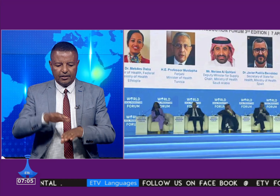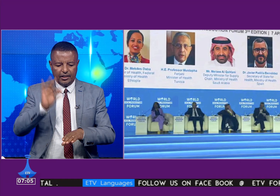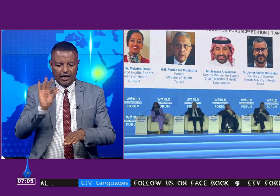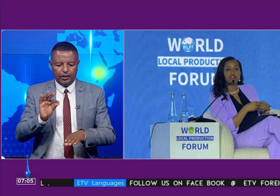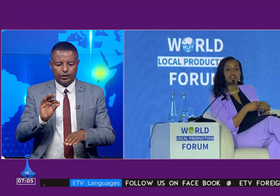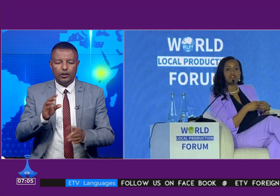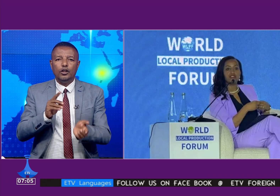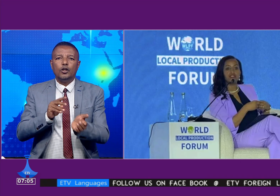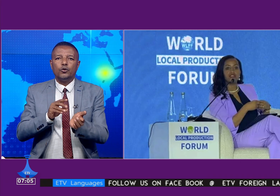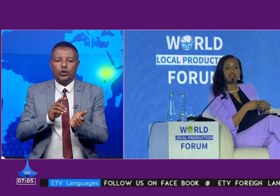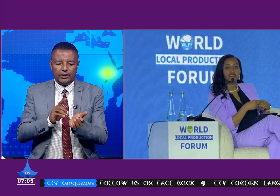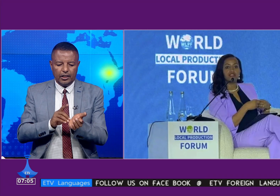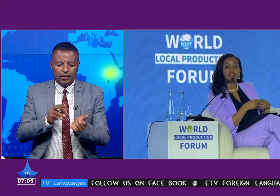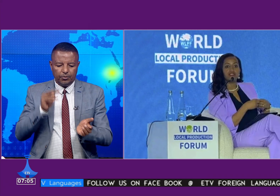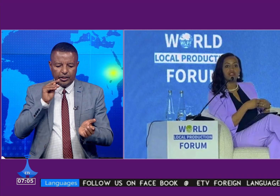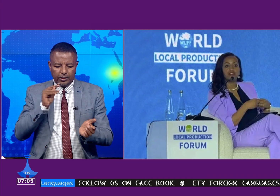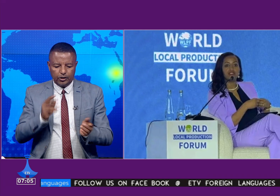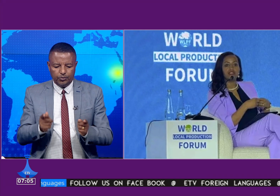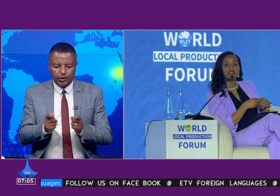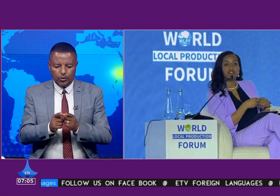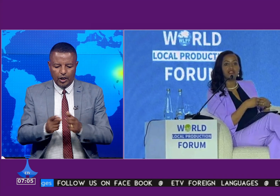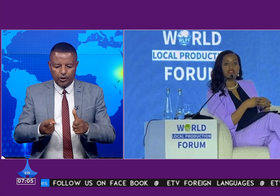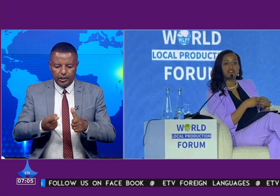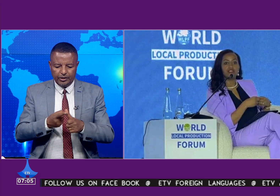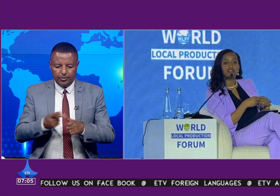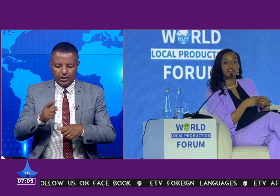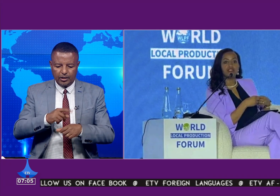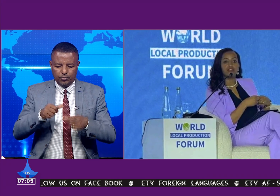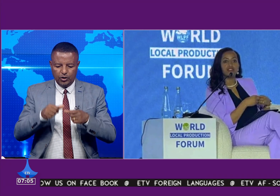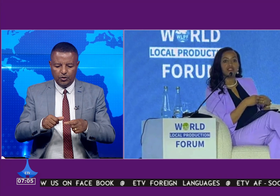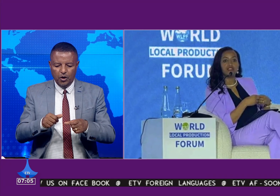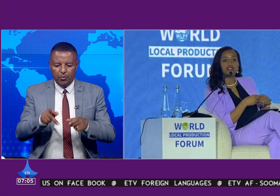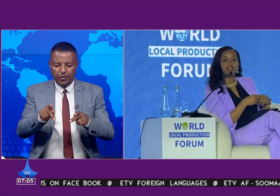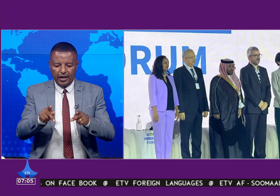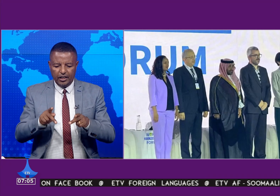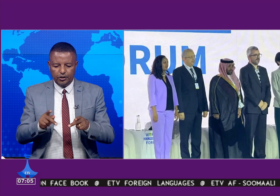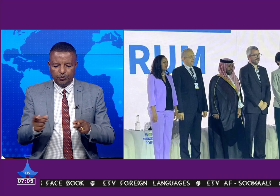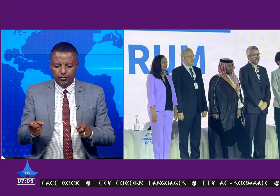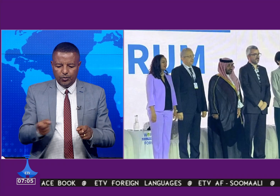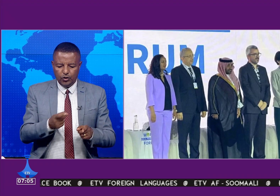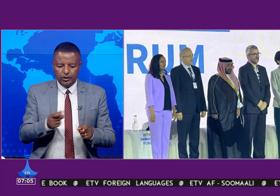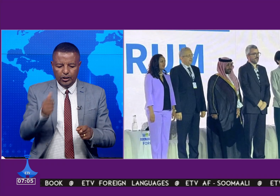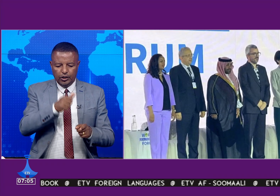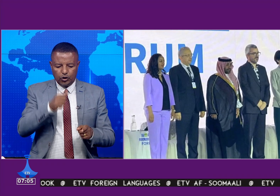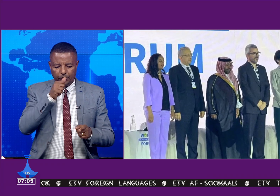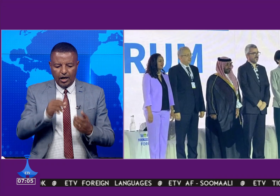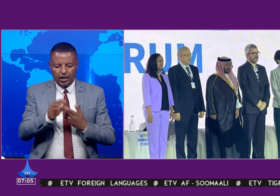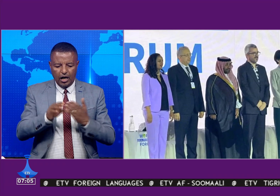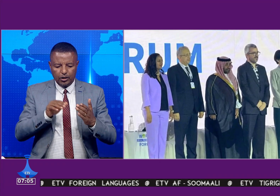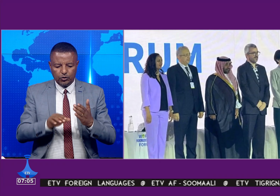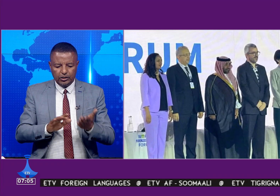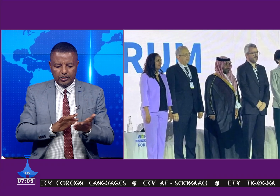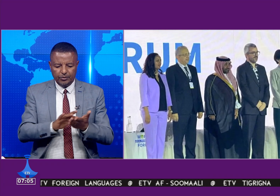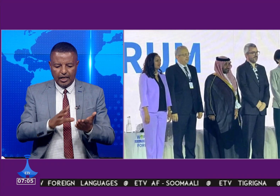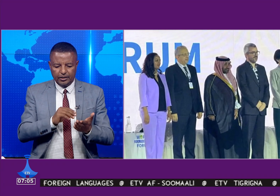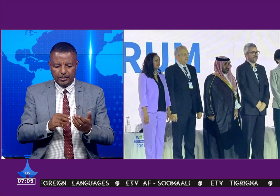ላይ ትገኛለች። ዶክተር መቅደስ በጉባኤ የመጀመሪያ ቀን በፓናሊስት በመሆን ኢትዮጵያ